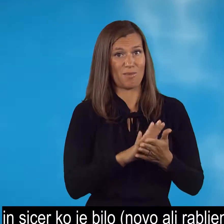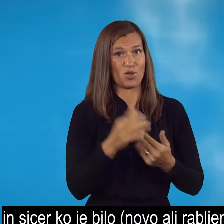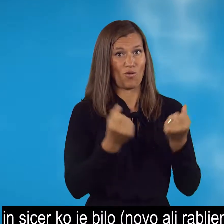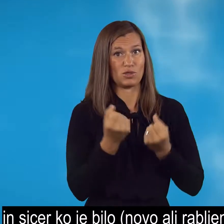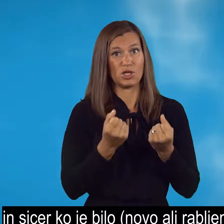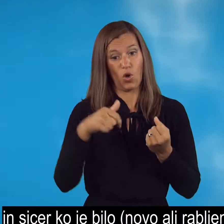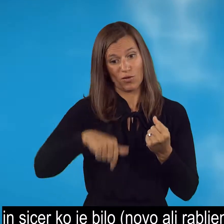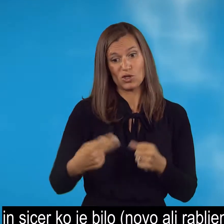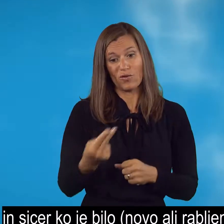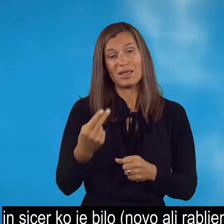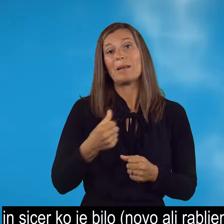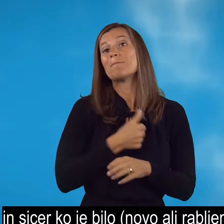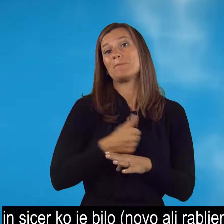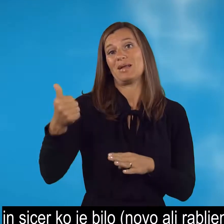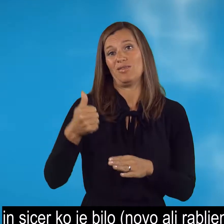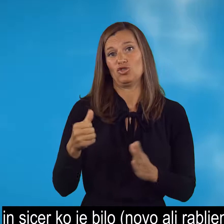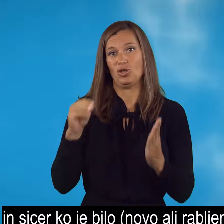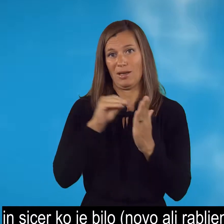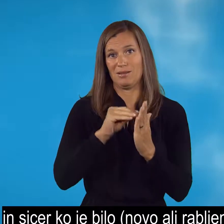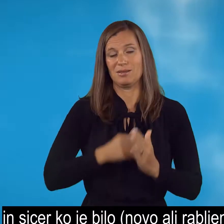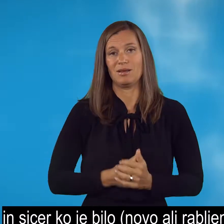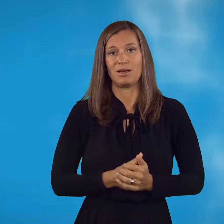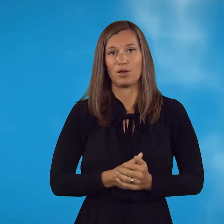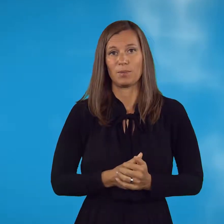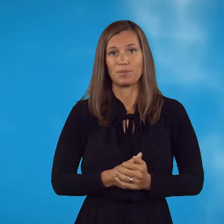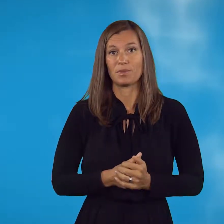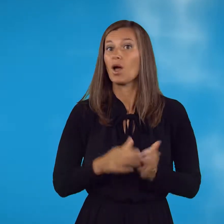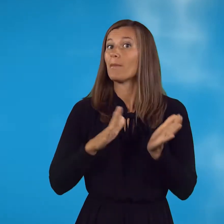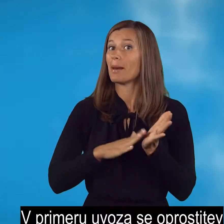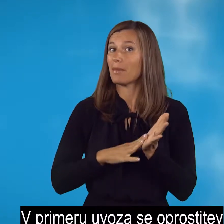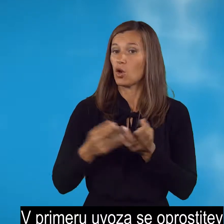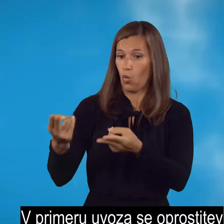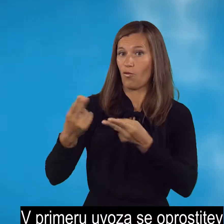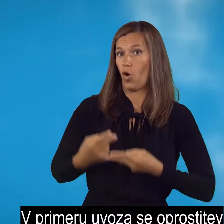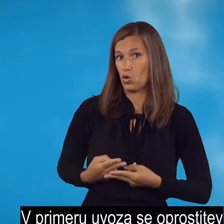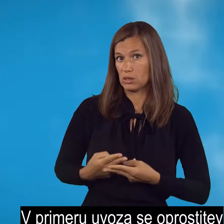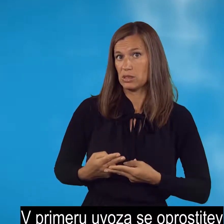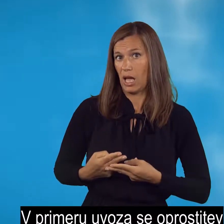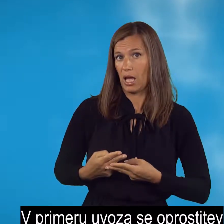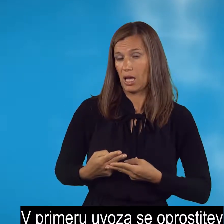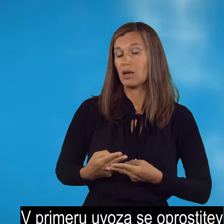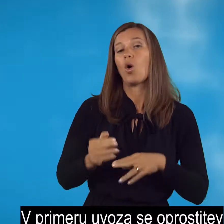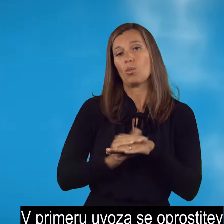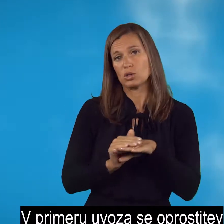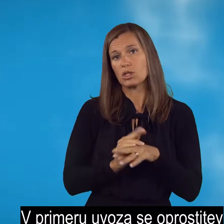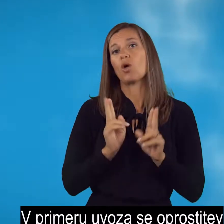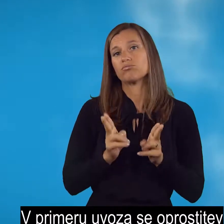v Sloveniji registrirano prvič. V primeru uvoza se oprostitev lahko